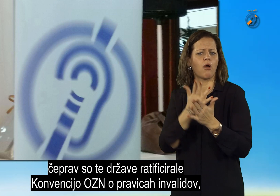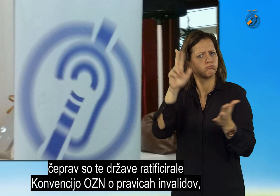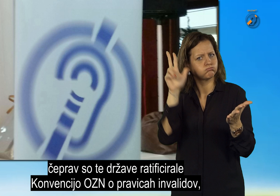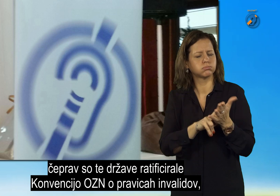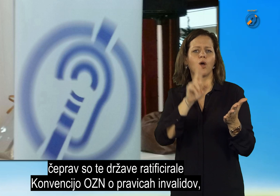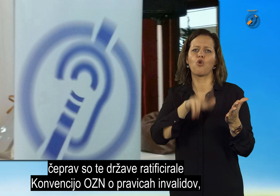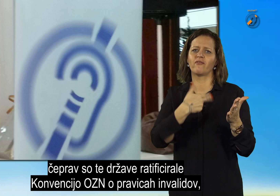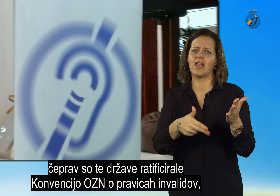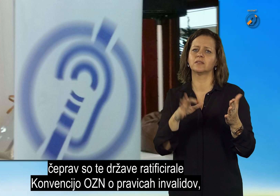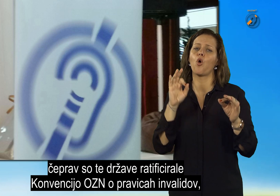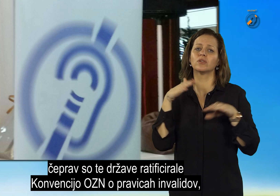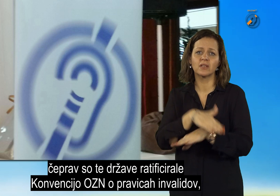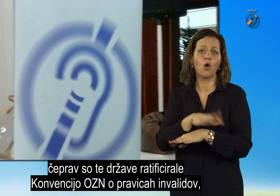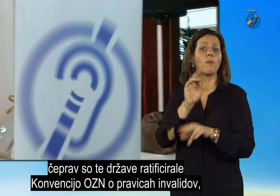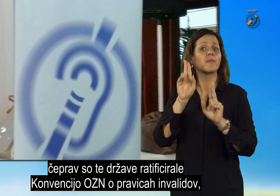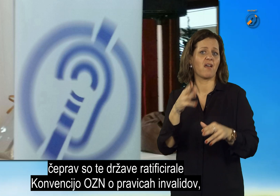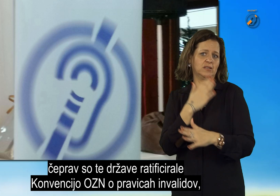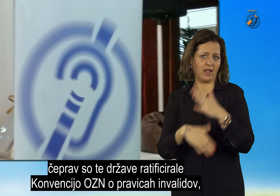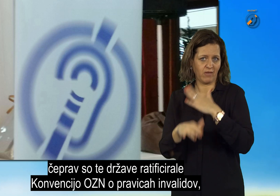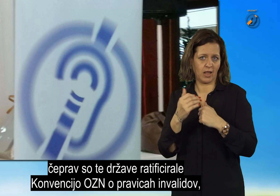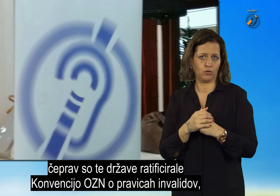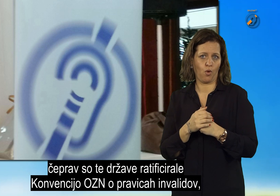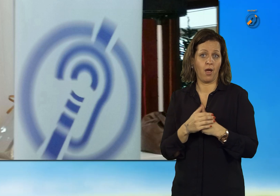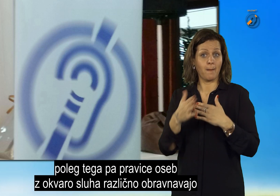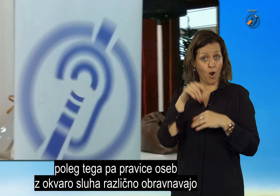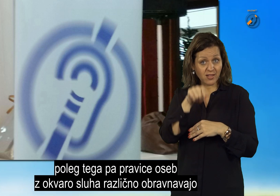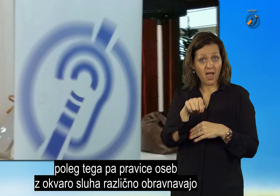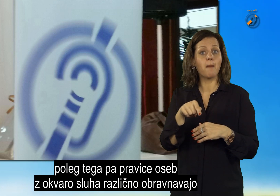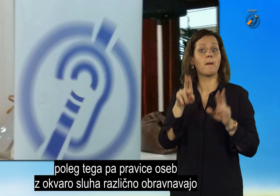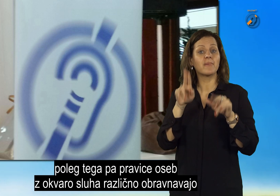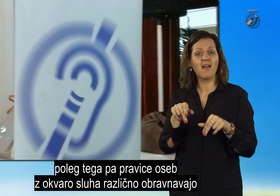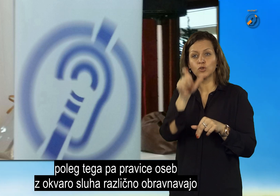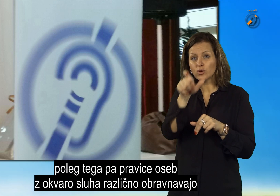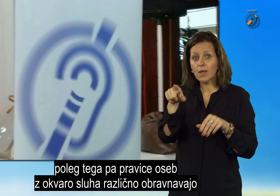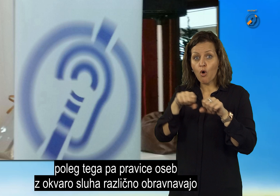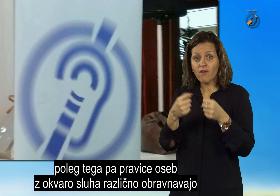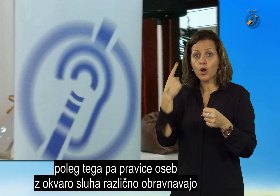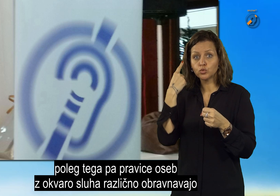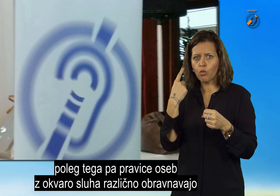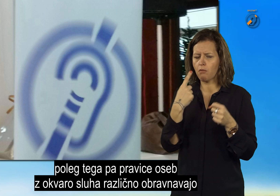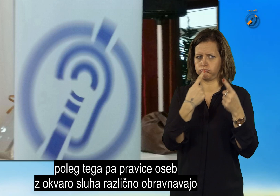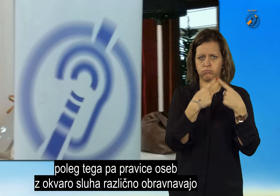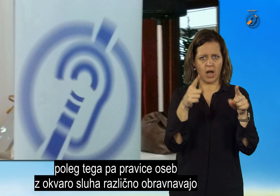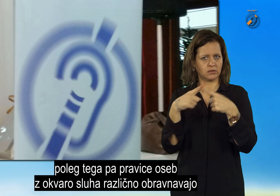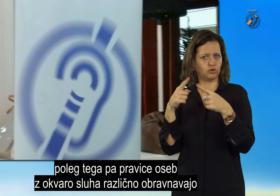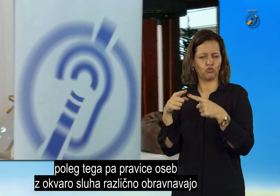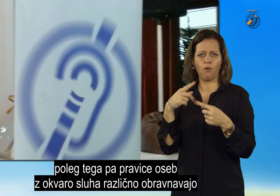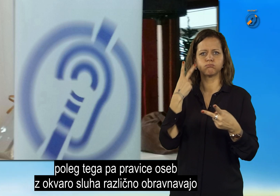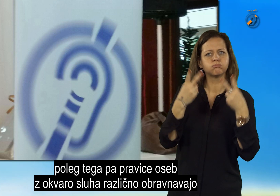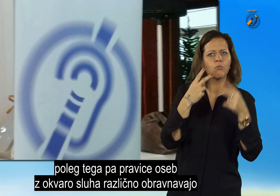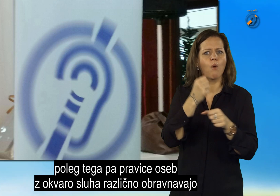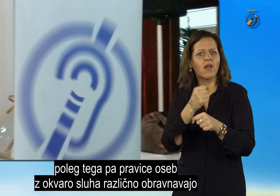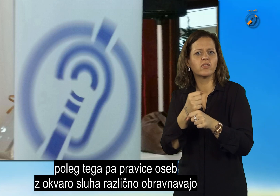ratificirale konvencijo Organizacije Združenih narodov o pravicah invalidov, Poleg tega pa pravice oseb z